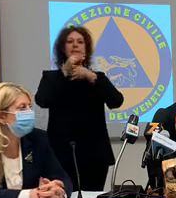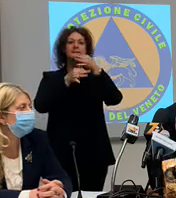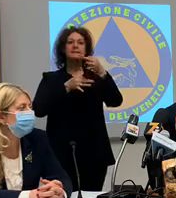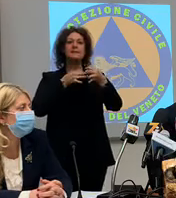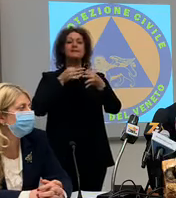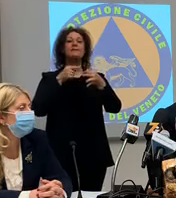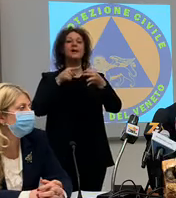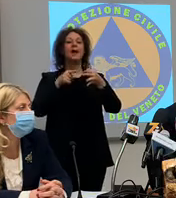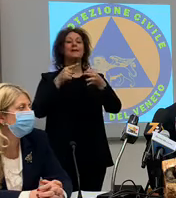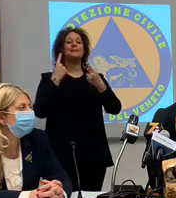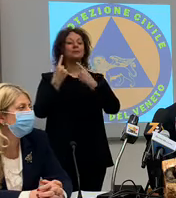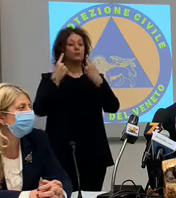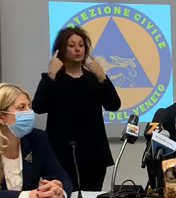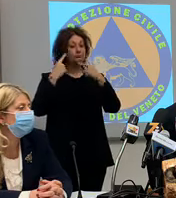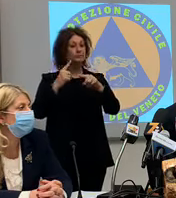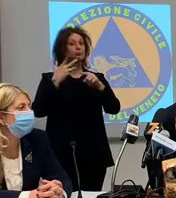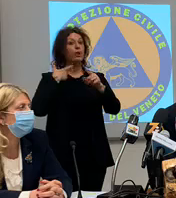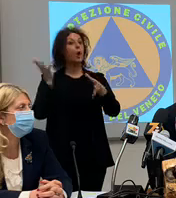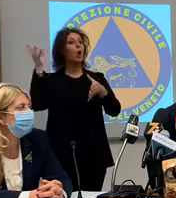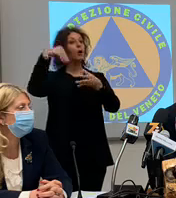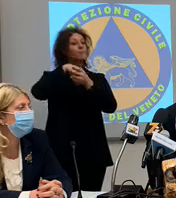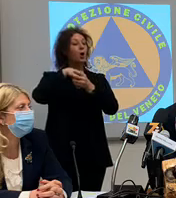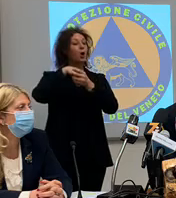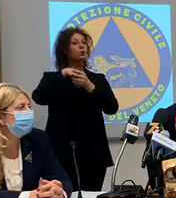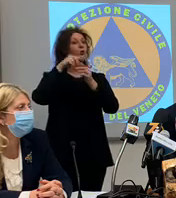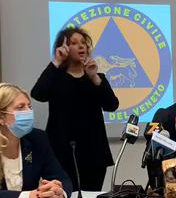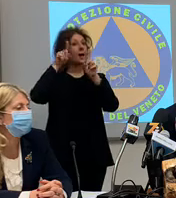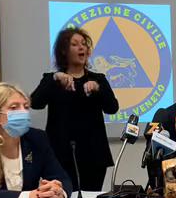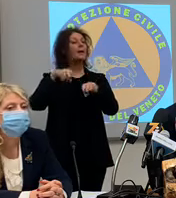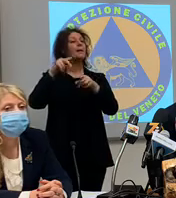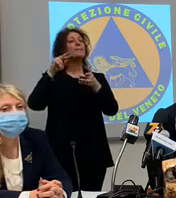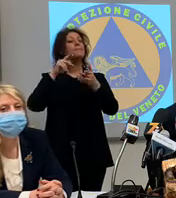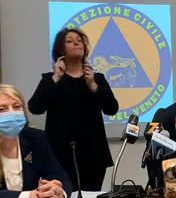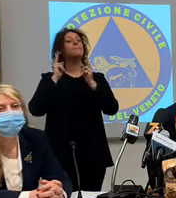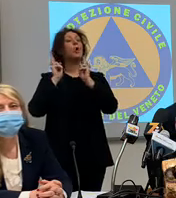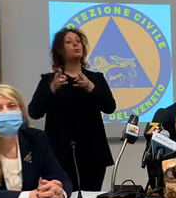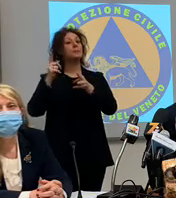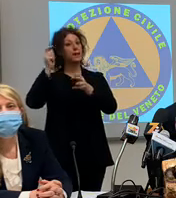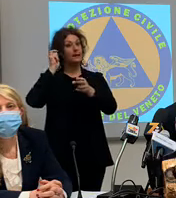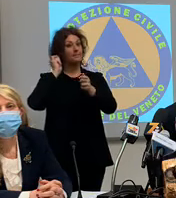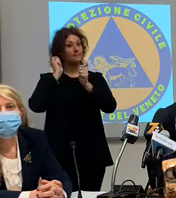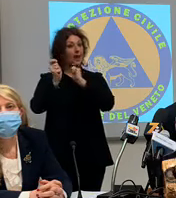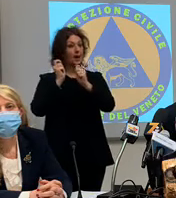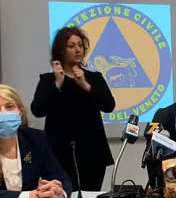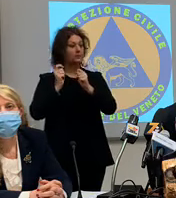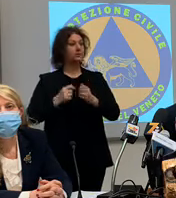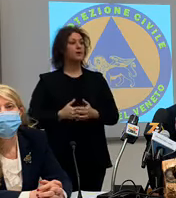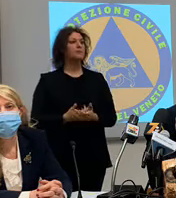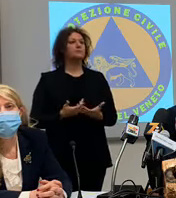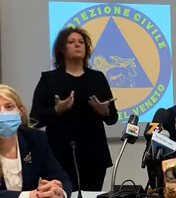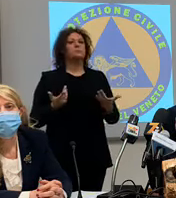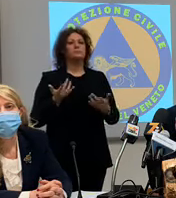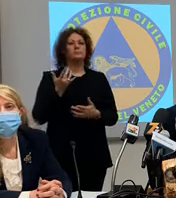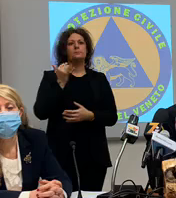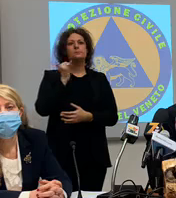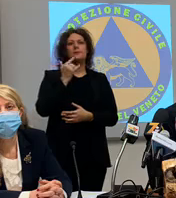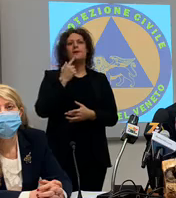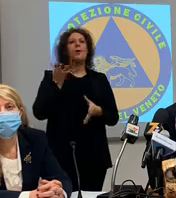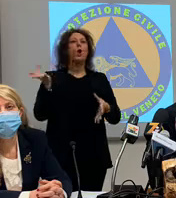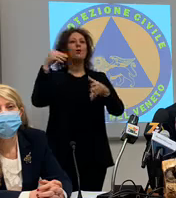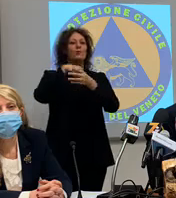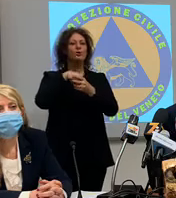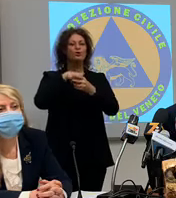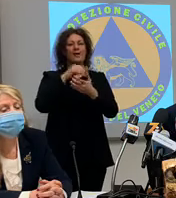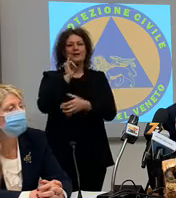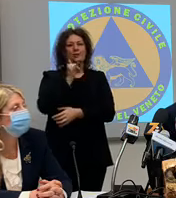questa operazione Ma c'è coinvolgimento di tutto perché sarà sostanzialmente polarizzata sul Padova ma non lo dico perché va bene dirlo così basta